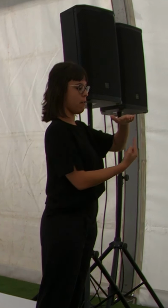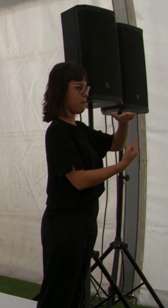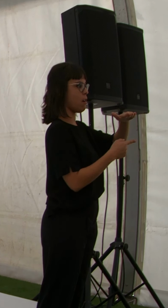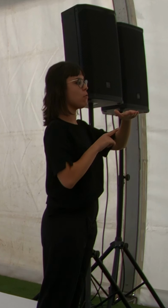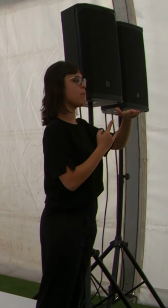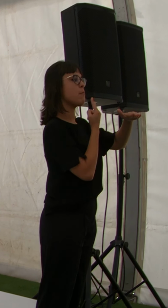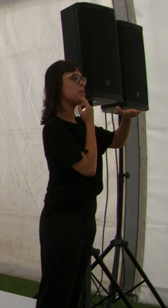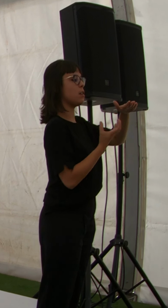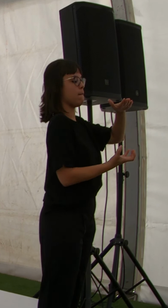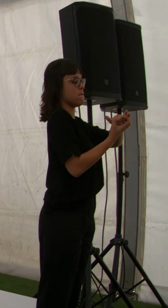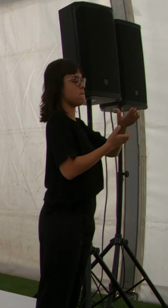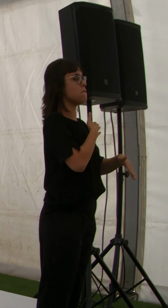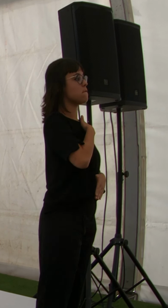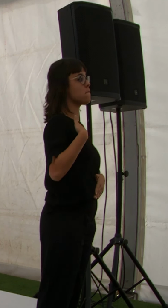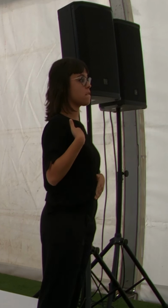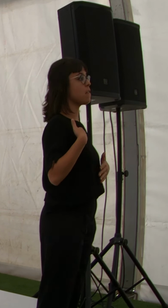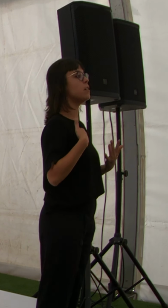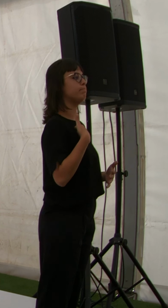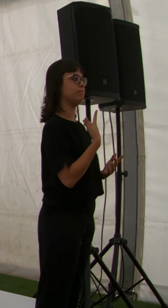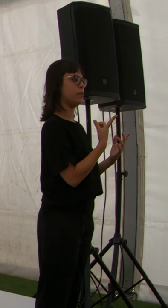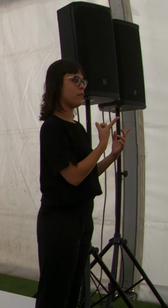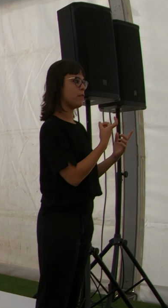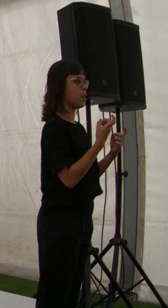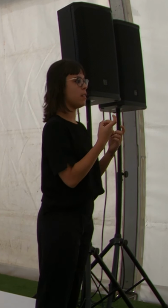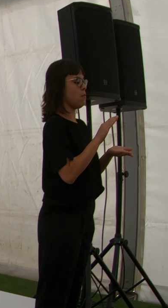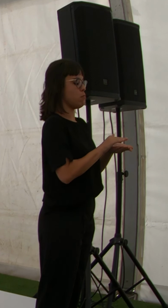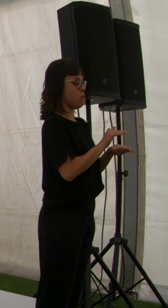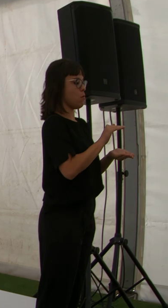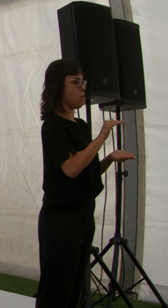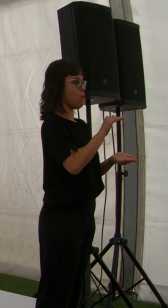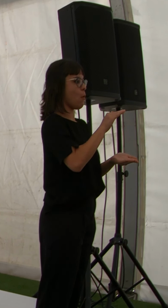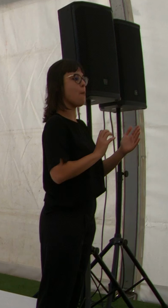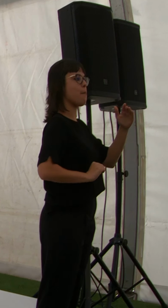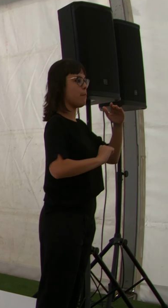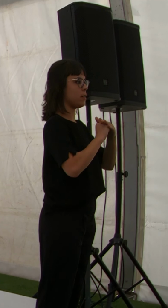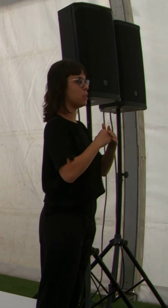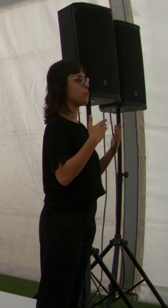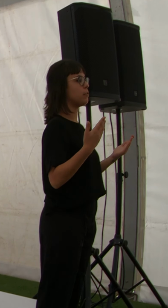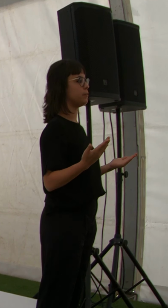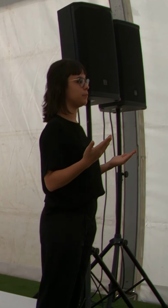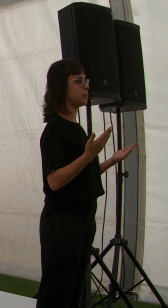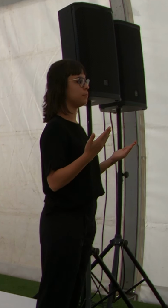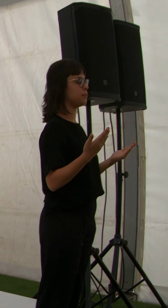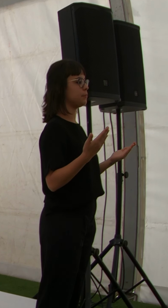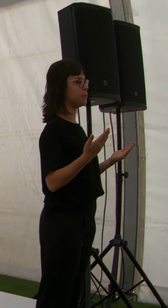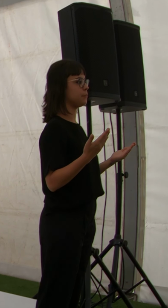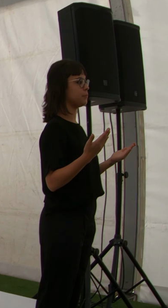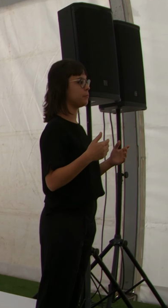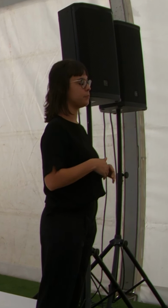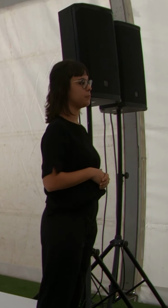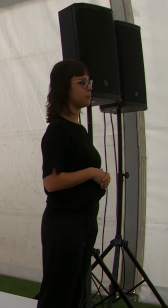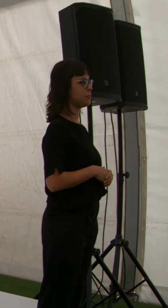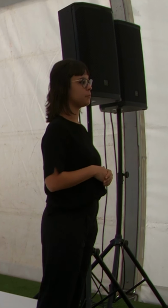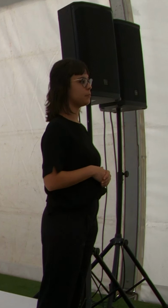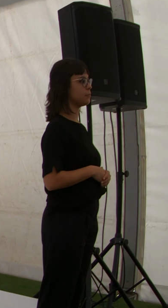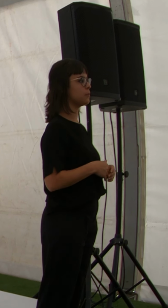batería, necesitas montar la mayor cantidad posible de celdas. Y la disposición, el concepto Cell